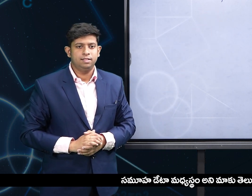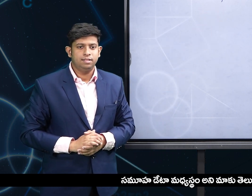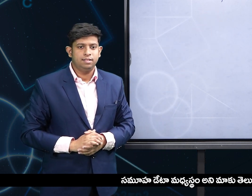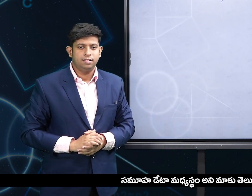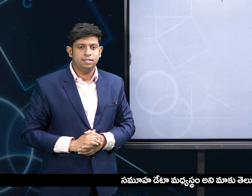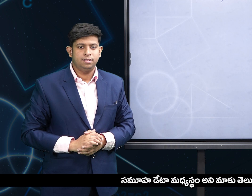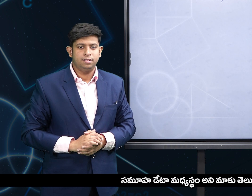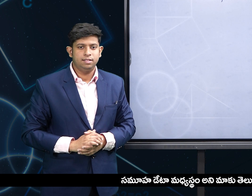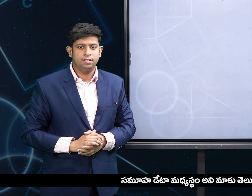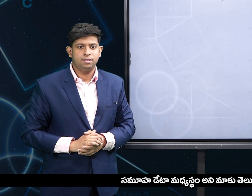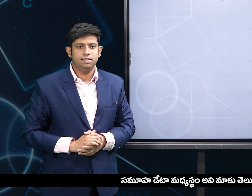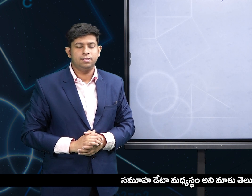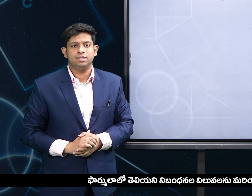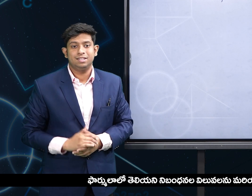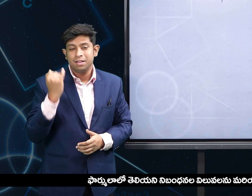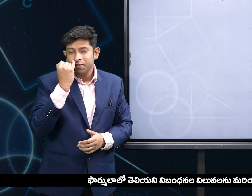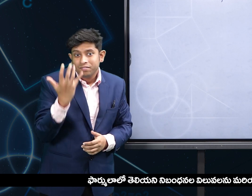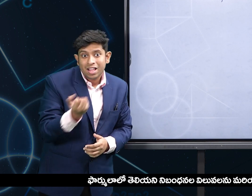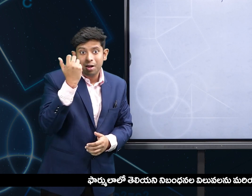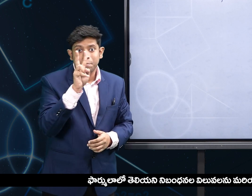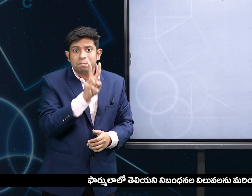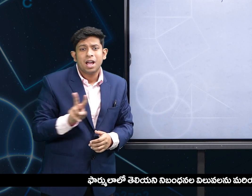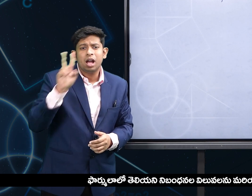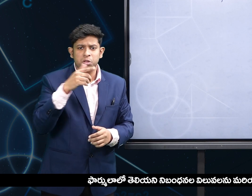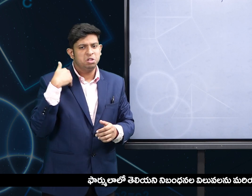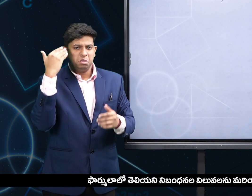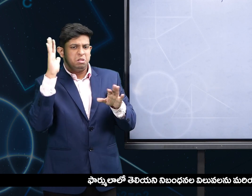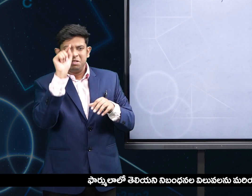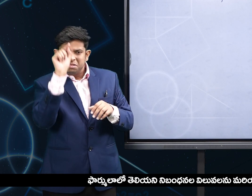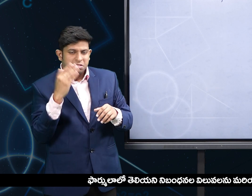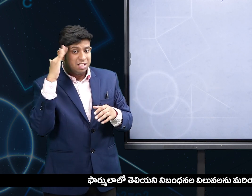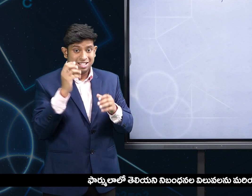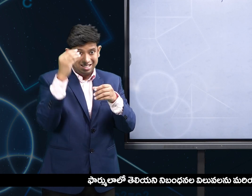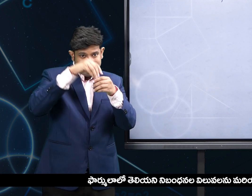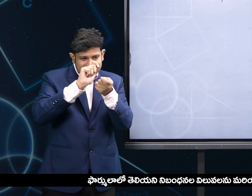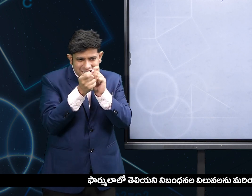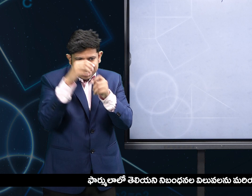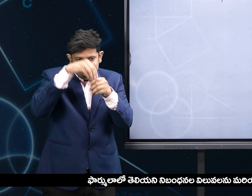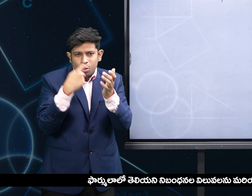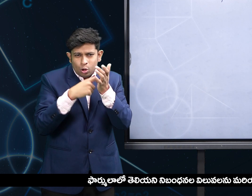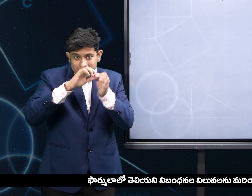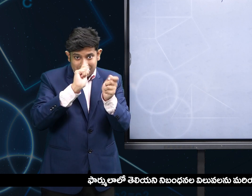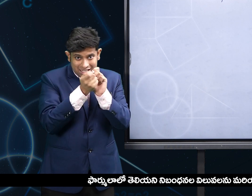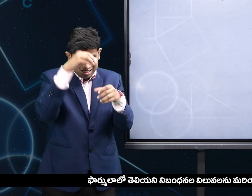CF/F ఇంటూ H. ఫార్ములాలో తెలియని నిబంధనల విలువలను మరియు ప్రత్యామ్నాయాన్ని